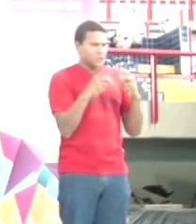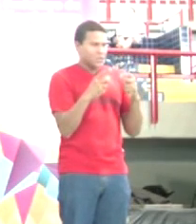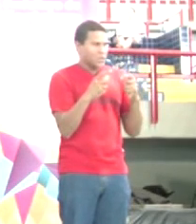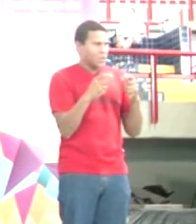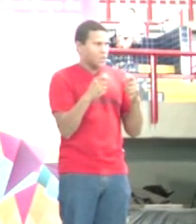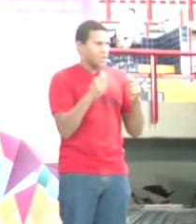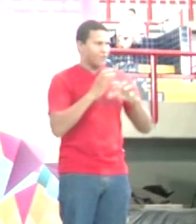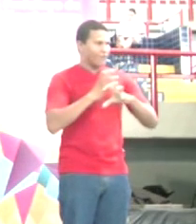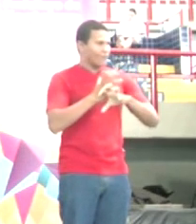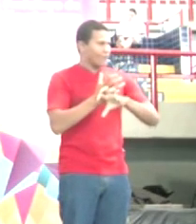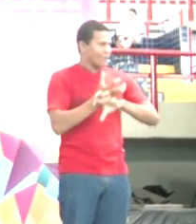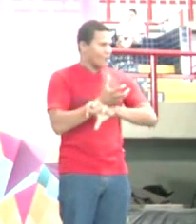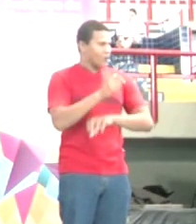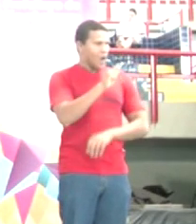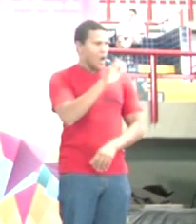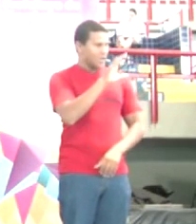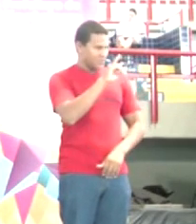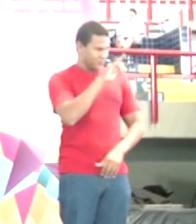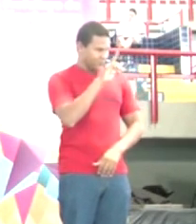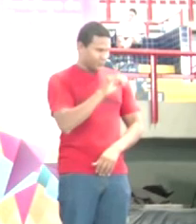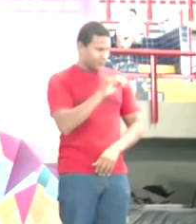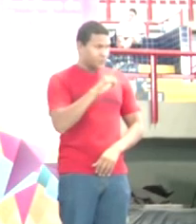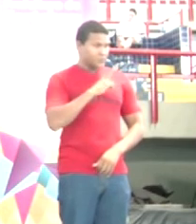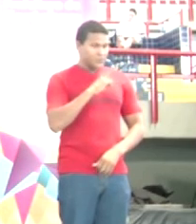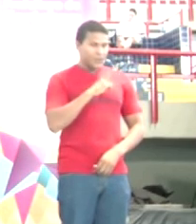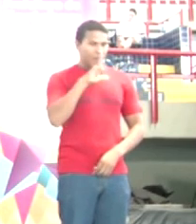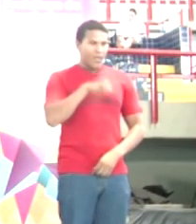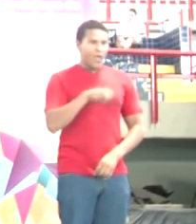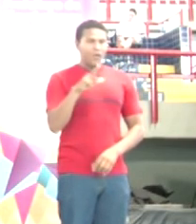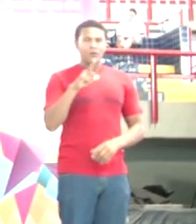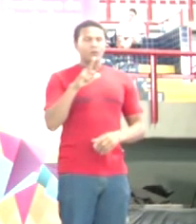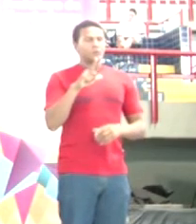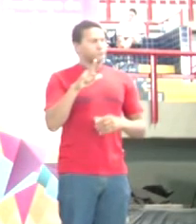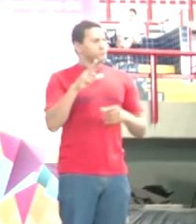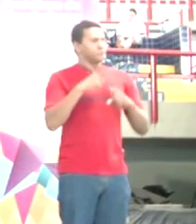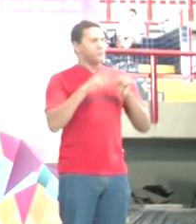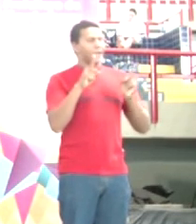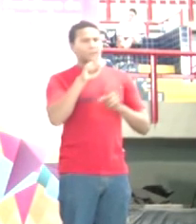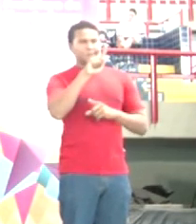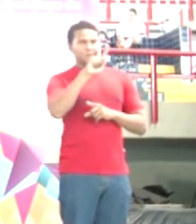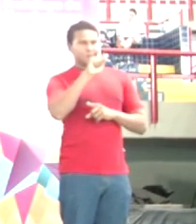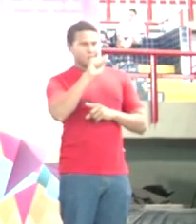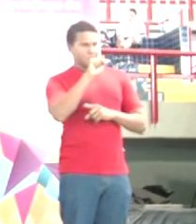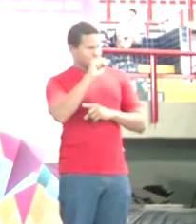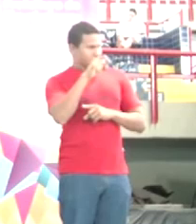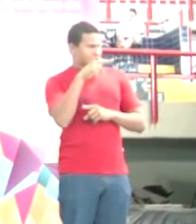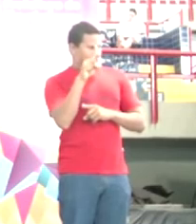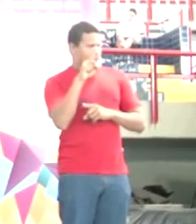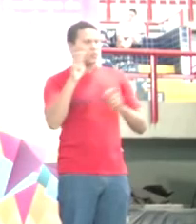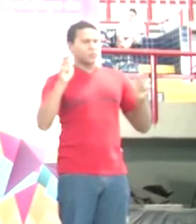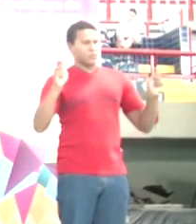ácida. O gás pode ser lavado em um processo